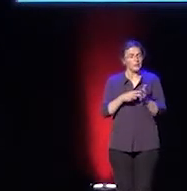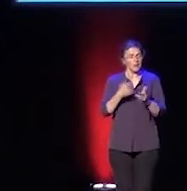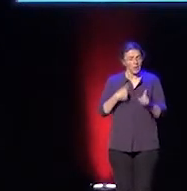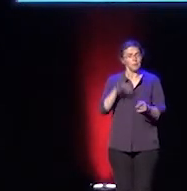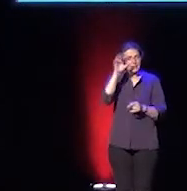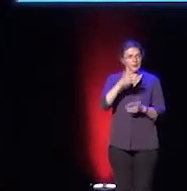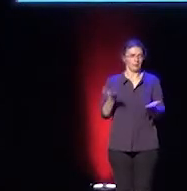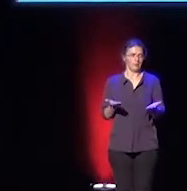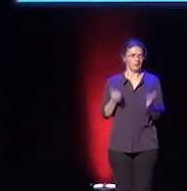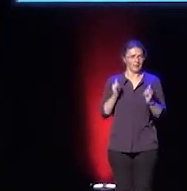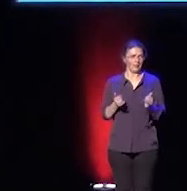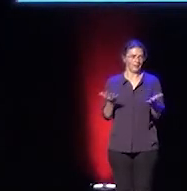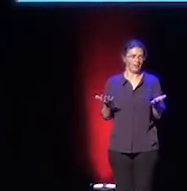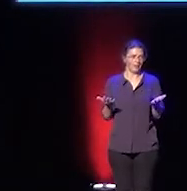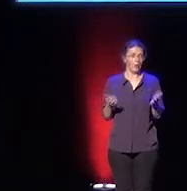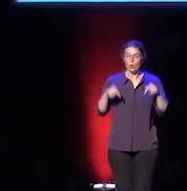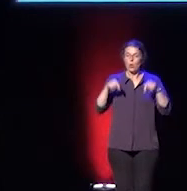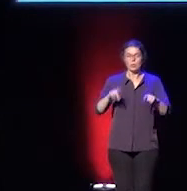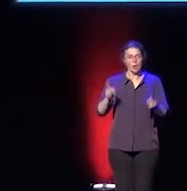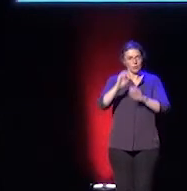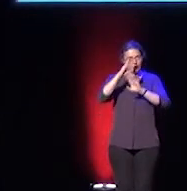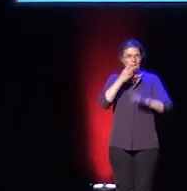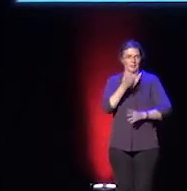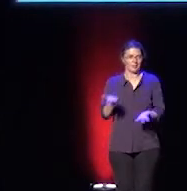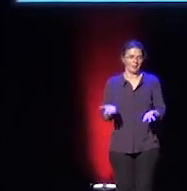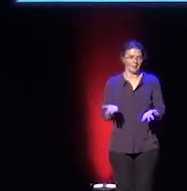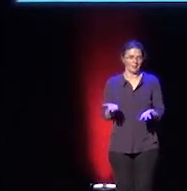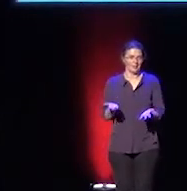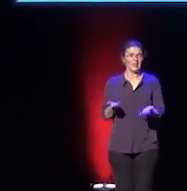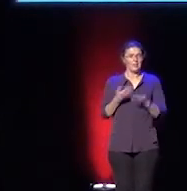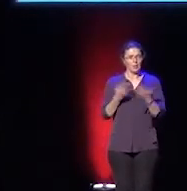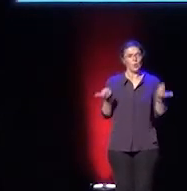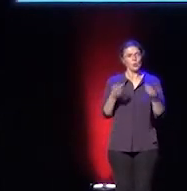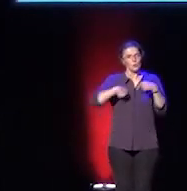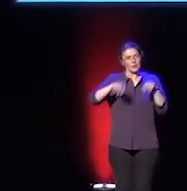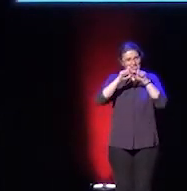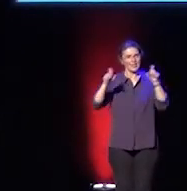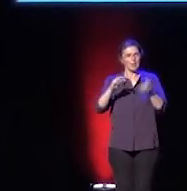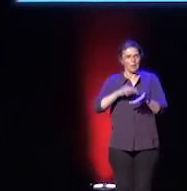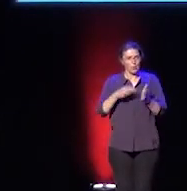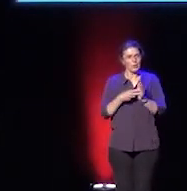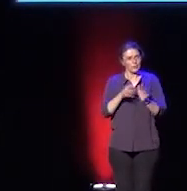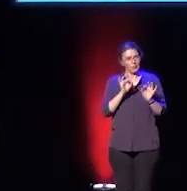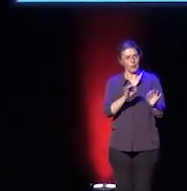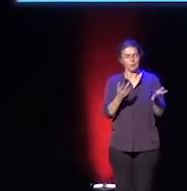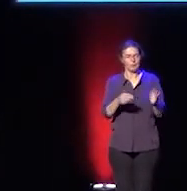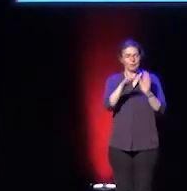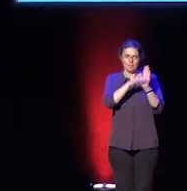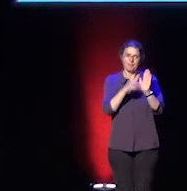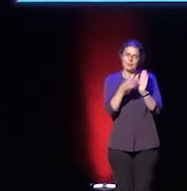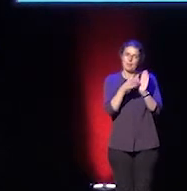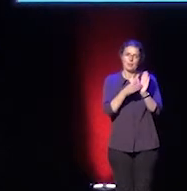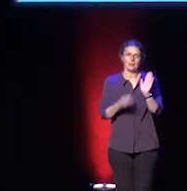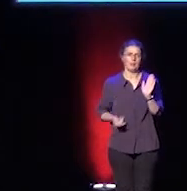angekommen. Das wurde heute auch deutlich. Sie stehen auf der politischen Agenda. Das Problem